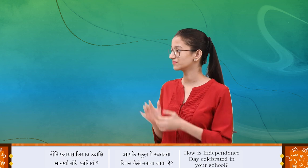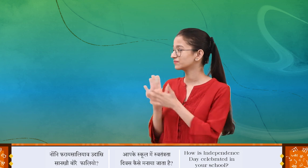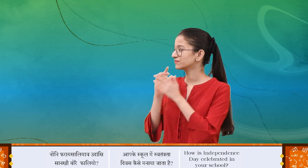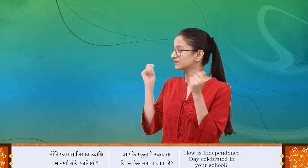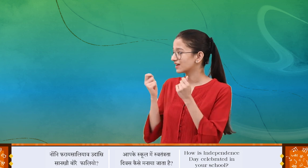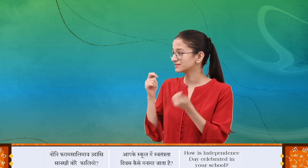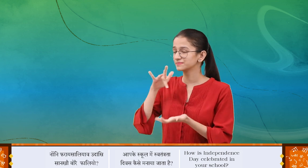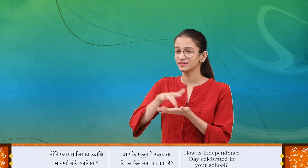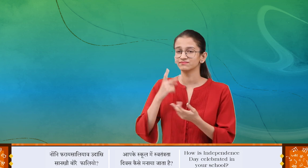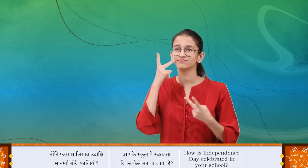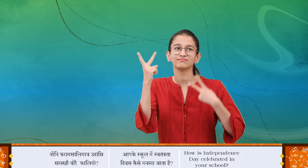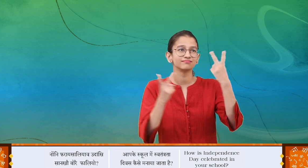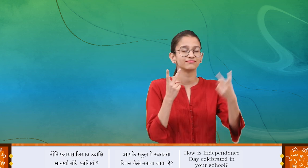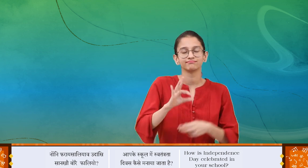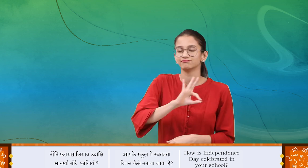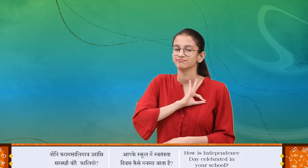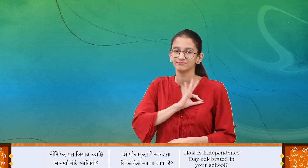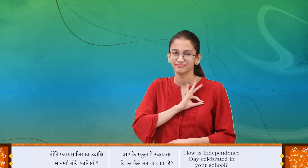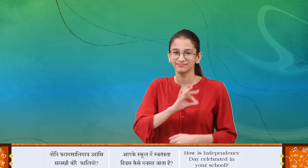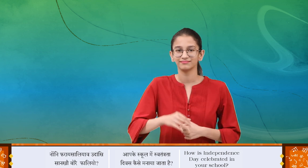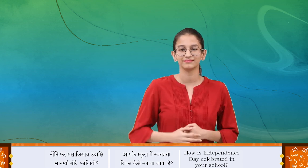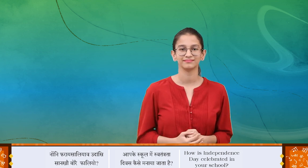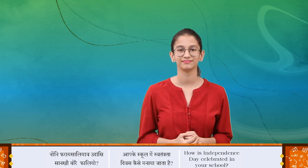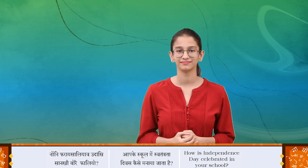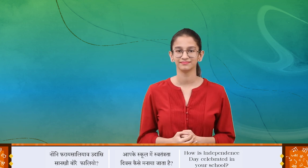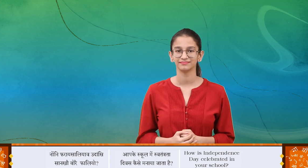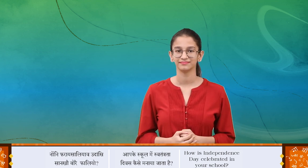नोंनि फरायसालियाव उदांस्रि सानखौ बोरै फालियो?